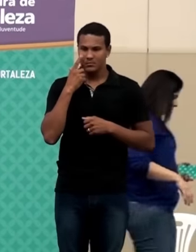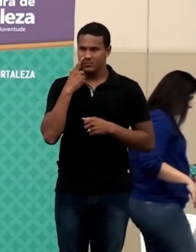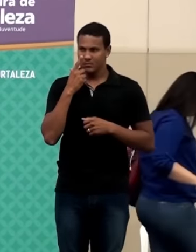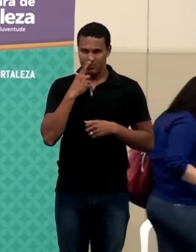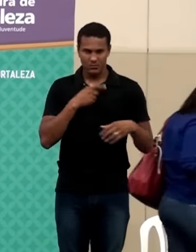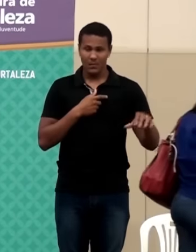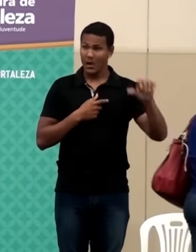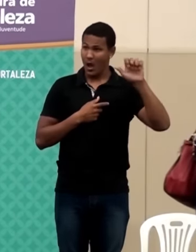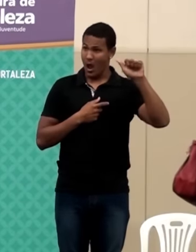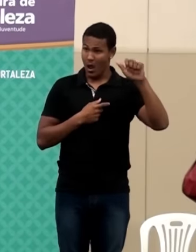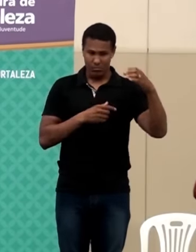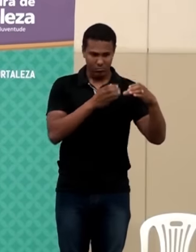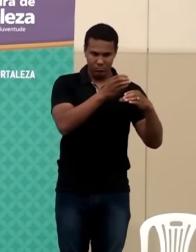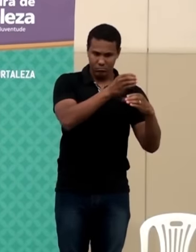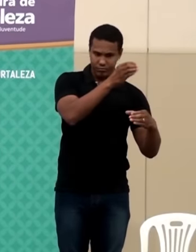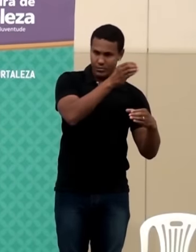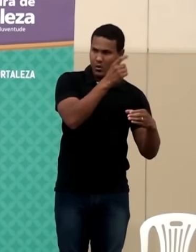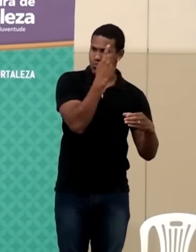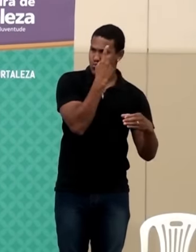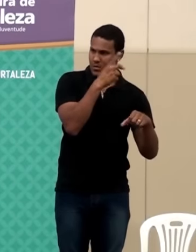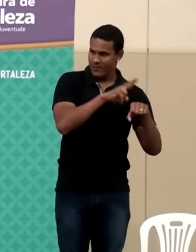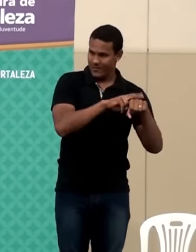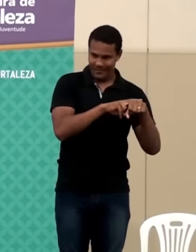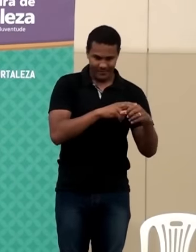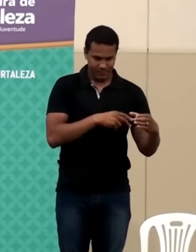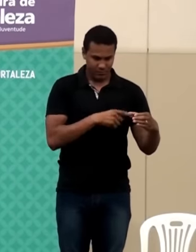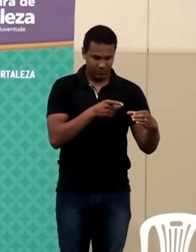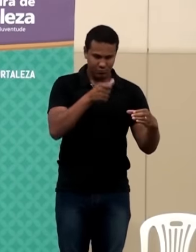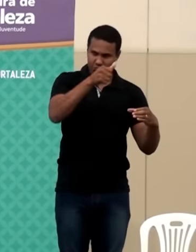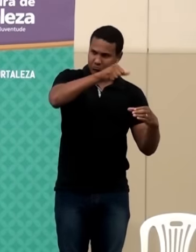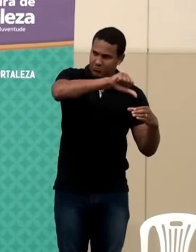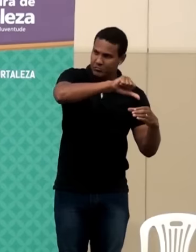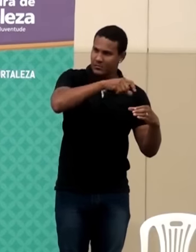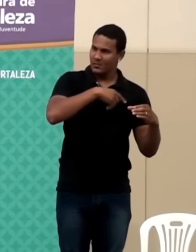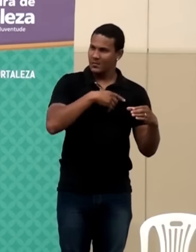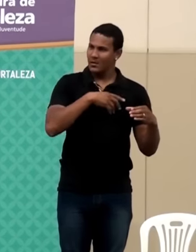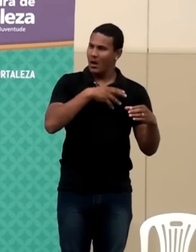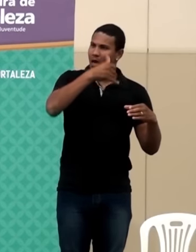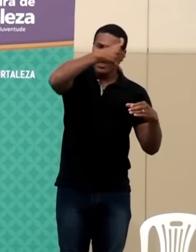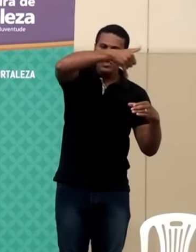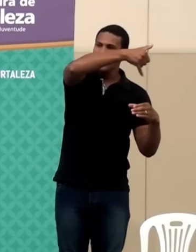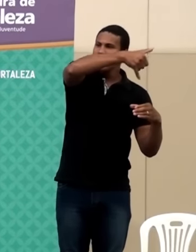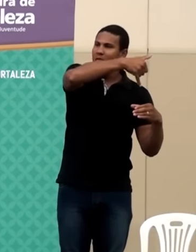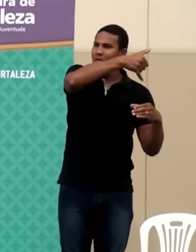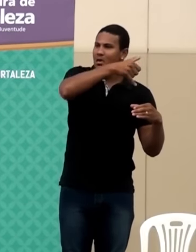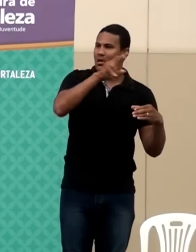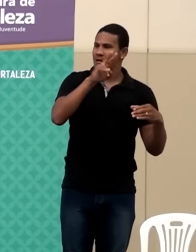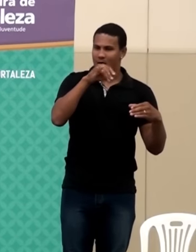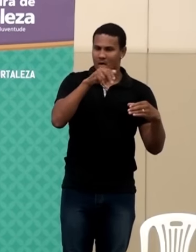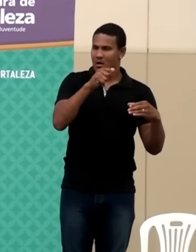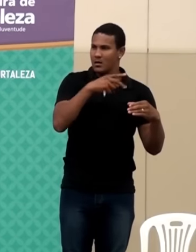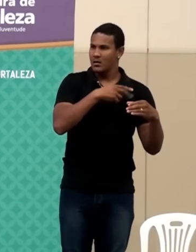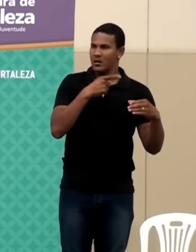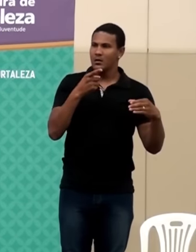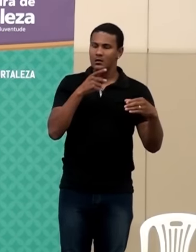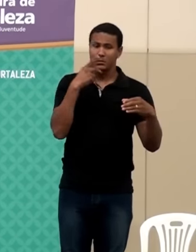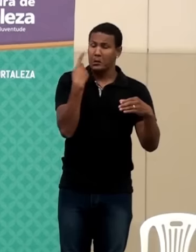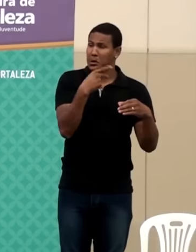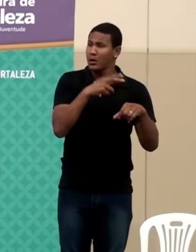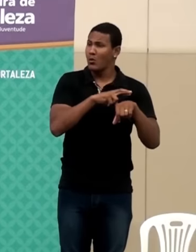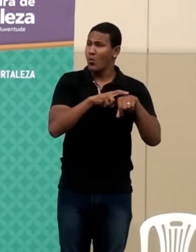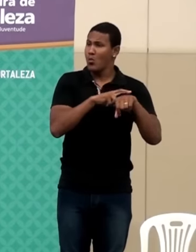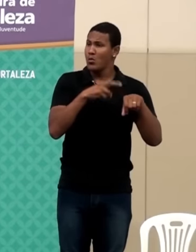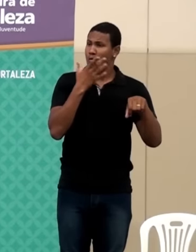ensaio A, a substância adicionada, vinagre. Qual é a coloração inicial? Roxa. Depois